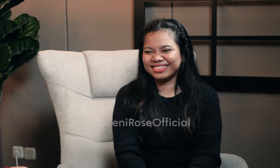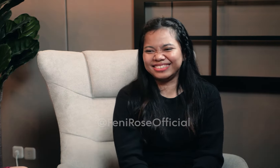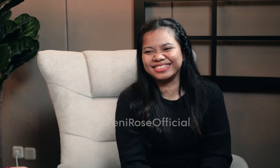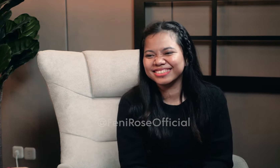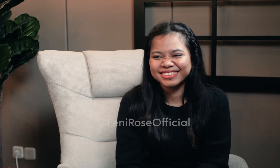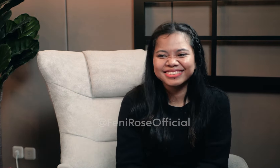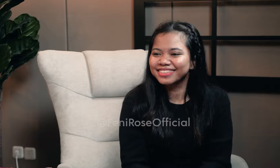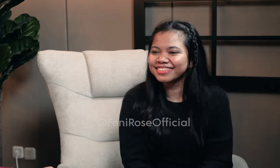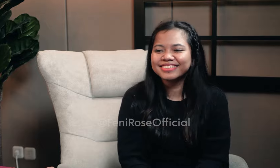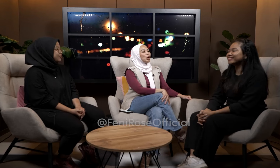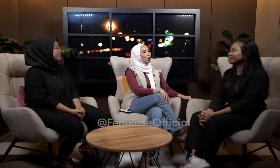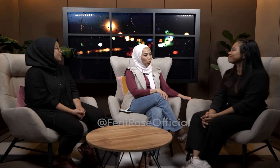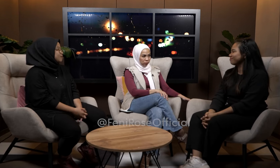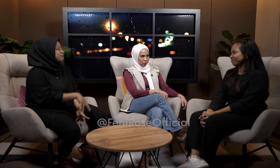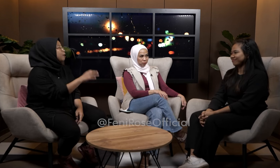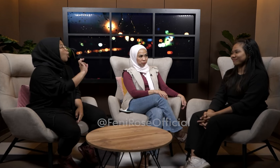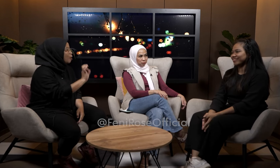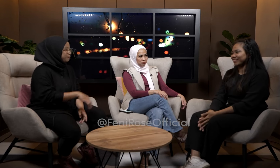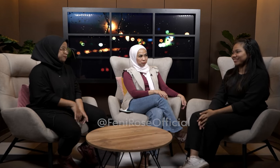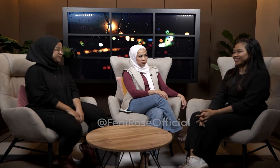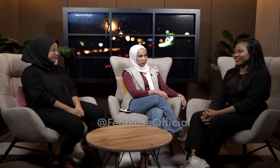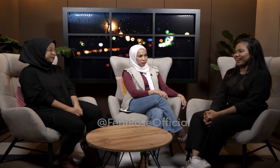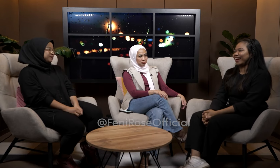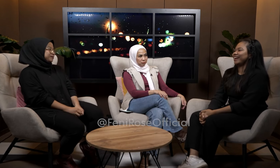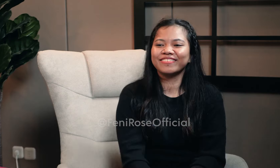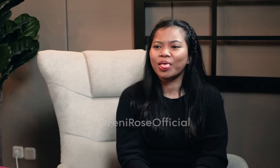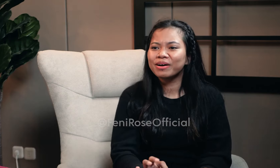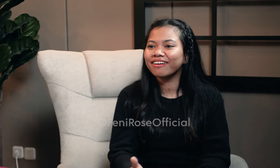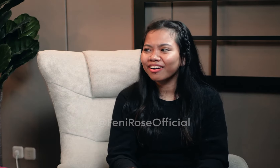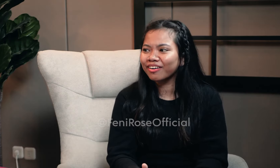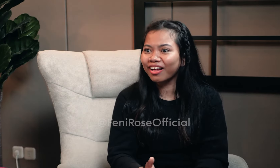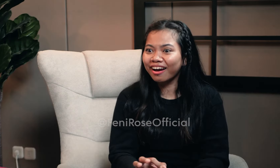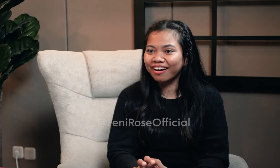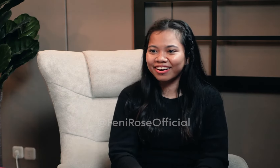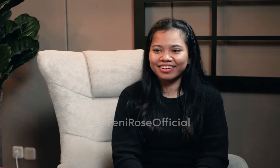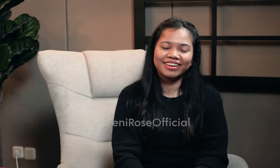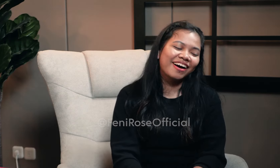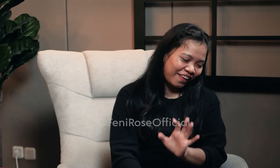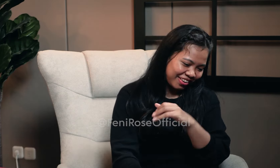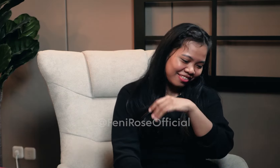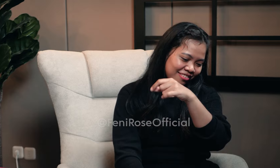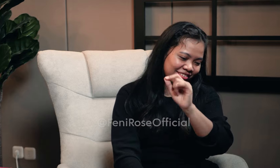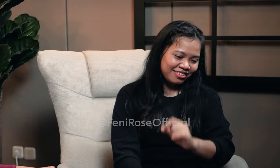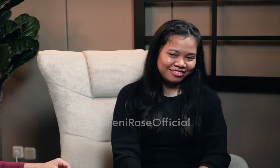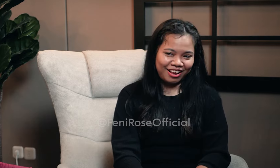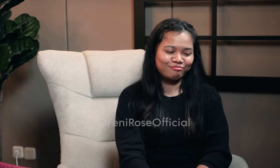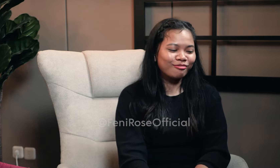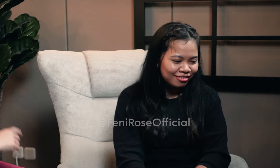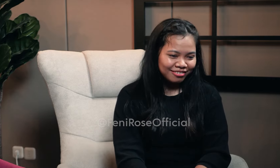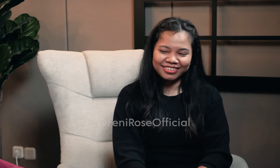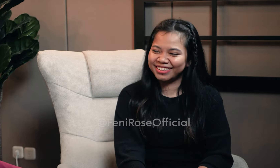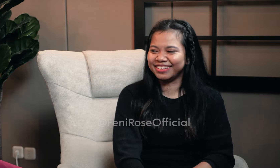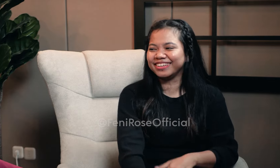seperti itu belum belum aku ekspresi belum K Kan kamu sudah